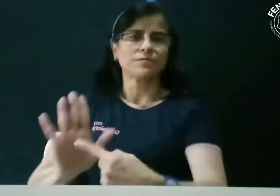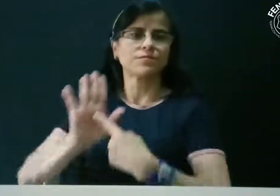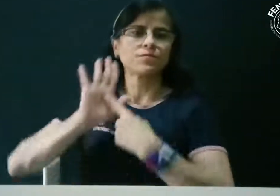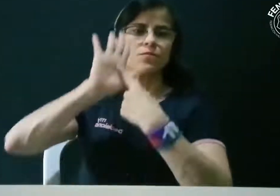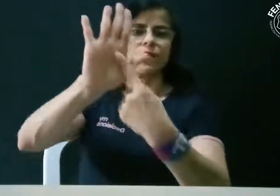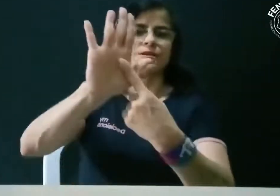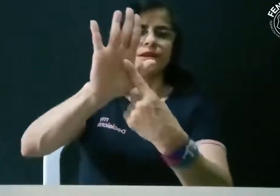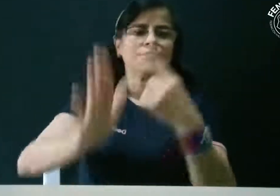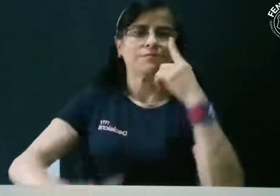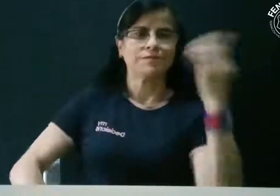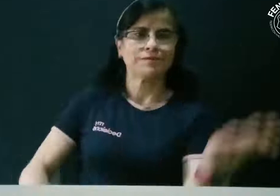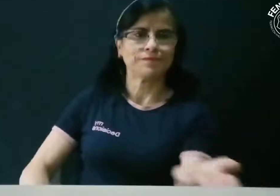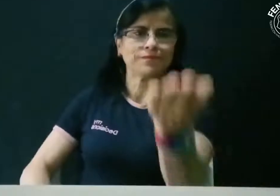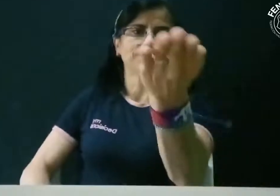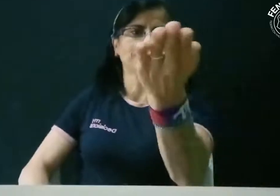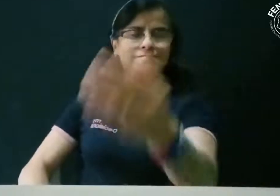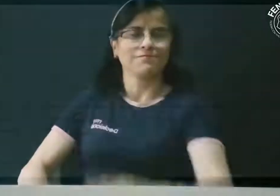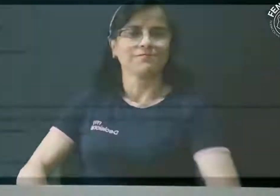queremos mostrar se mire